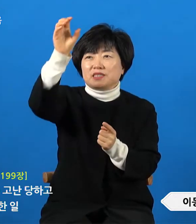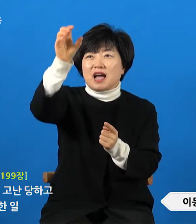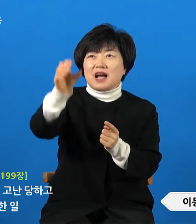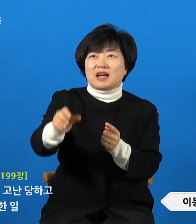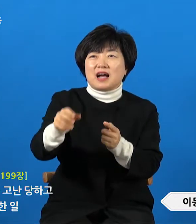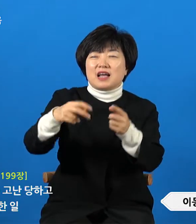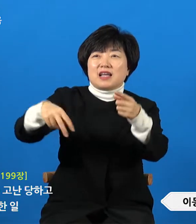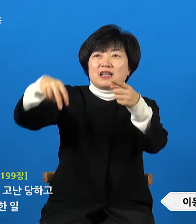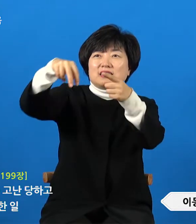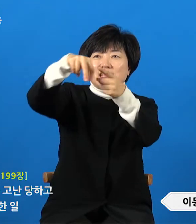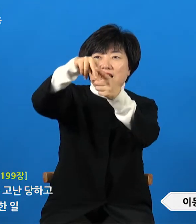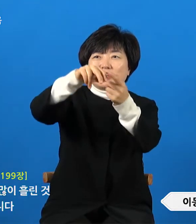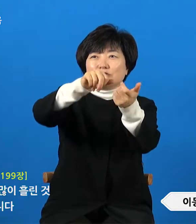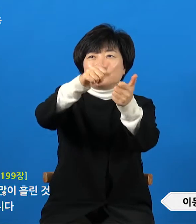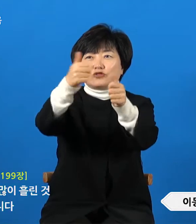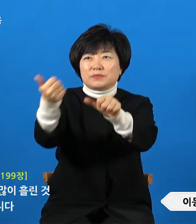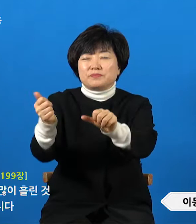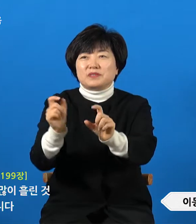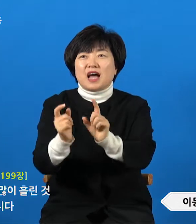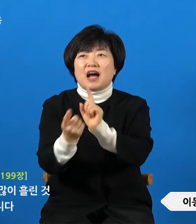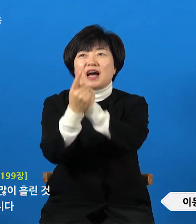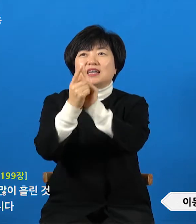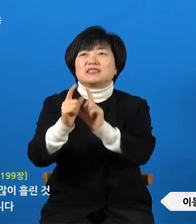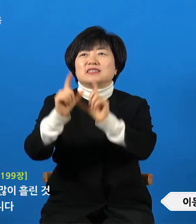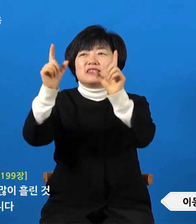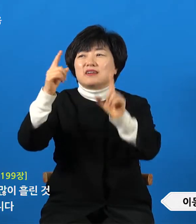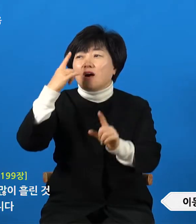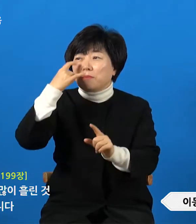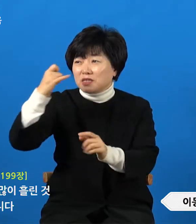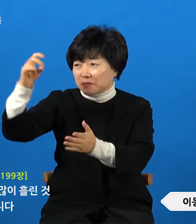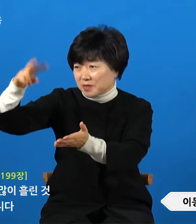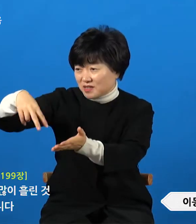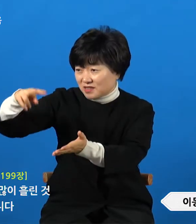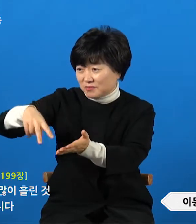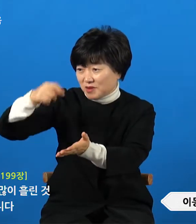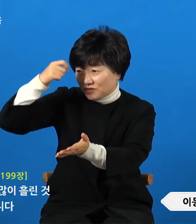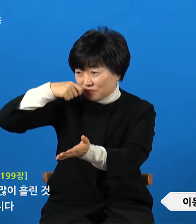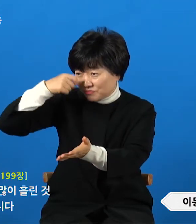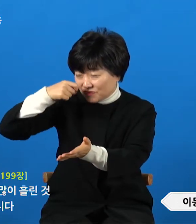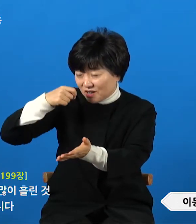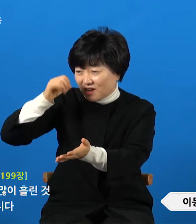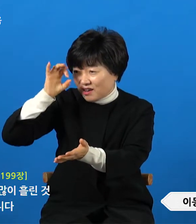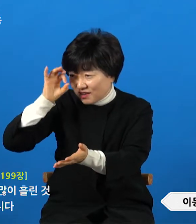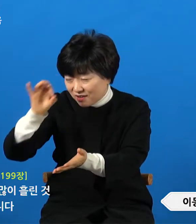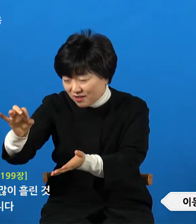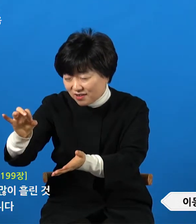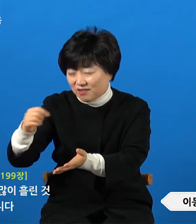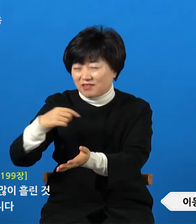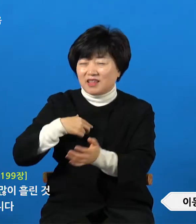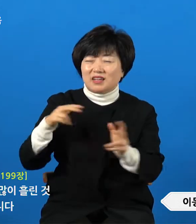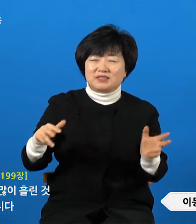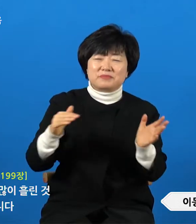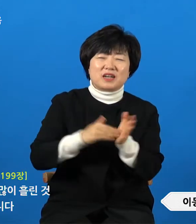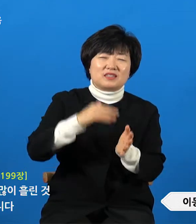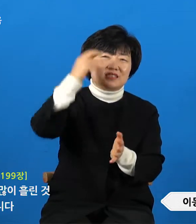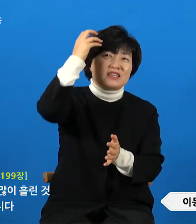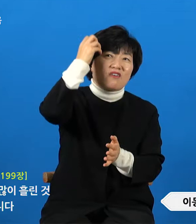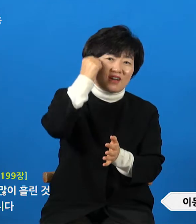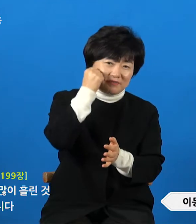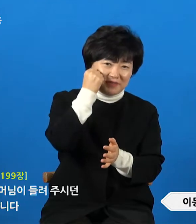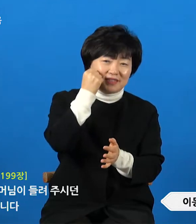죽임 당한 일, 어머니가 읽으며 눈물 많이 흘린 것 지금까지 내가 기억합니다.